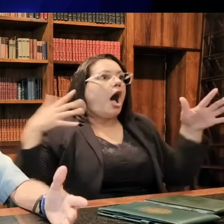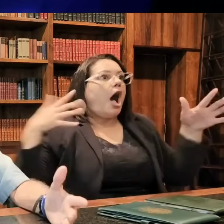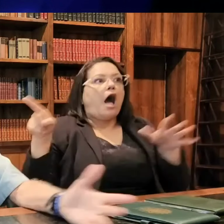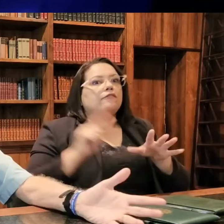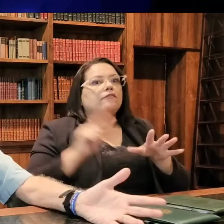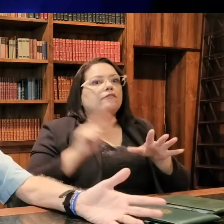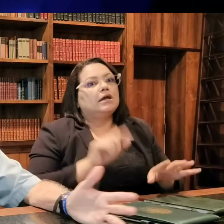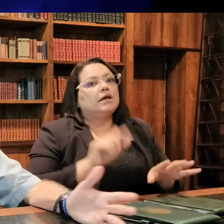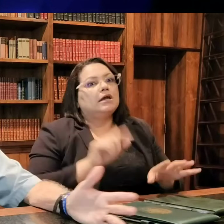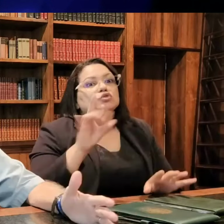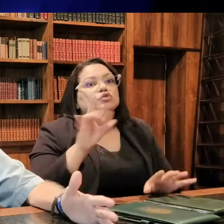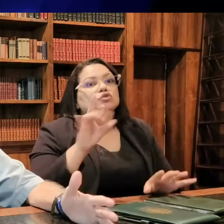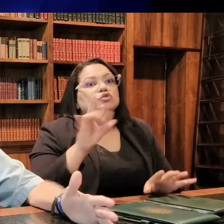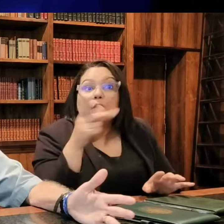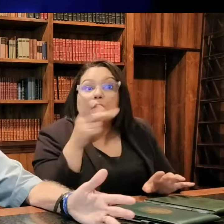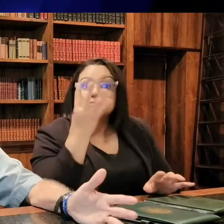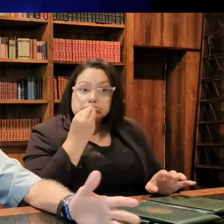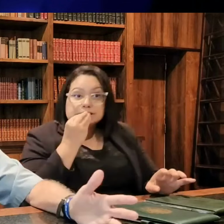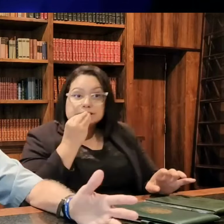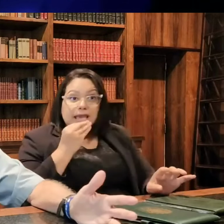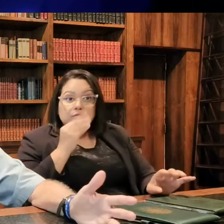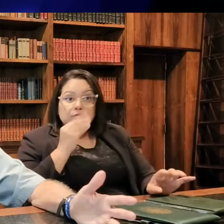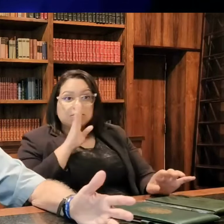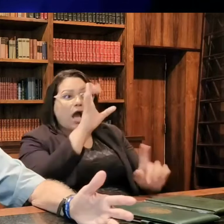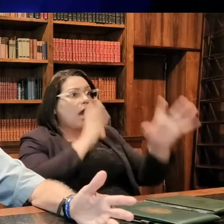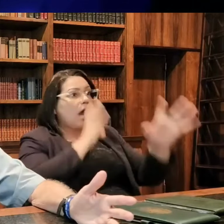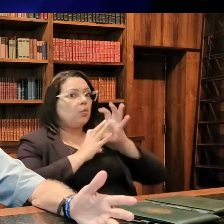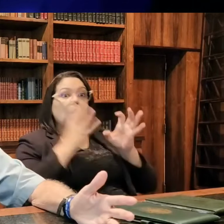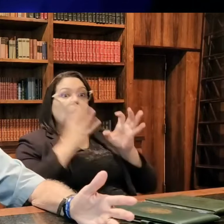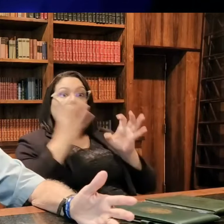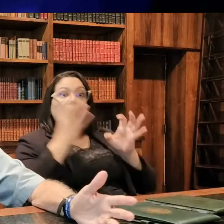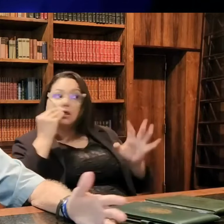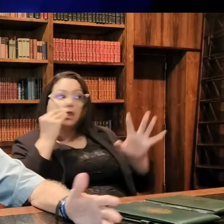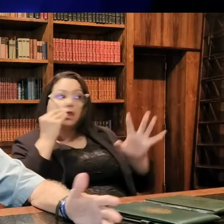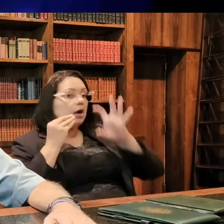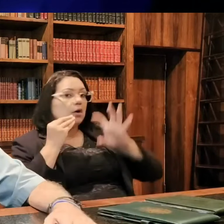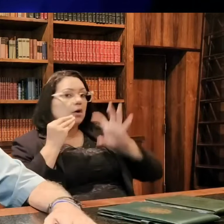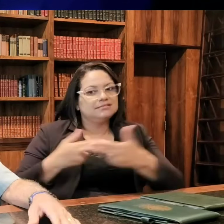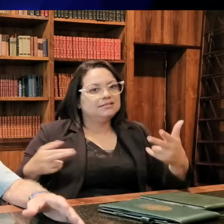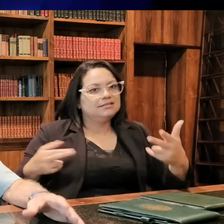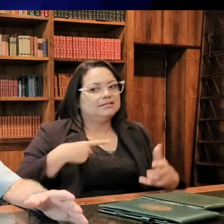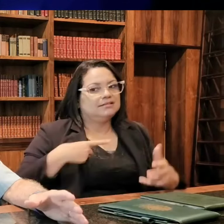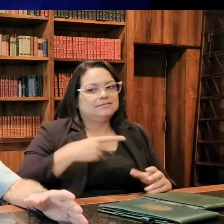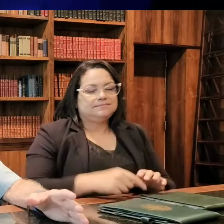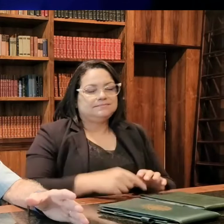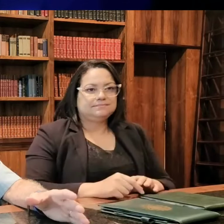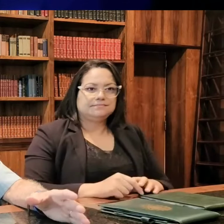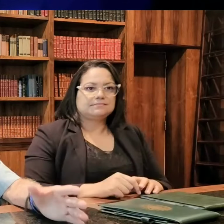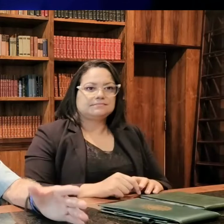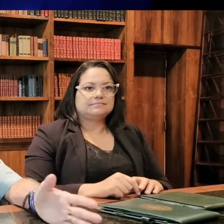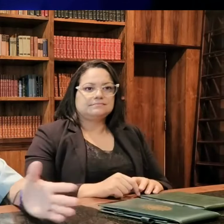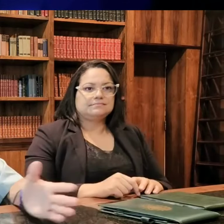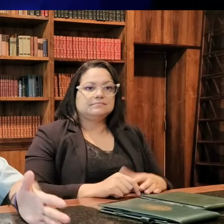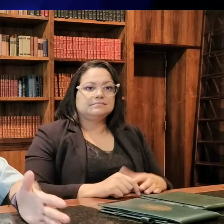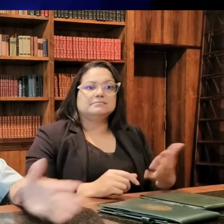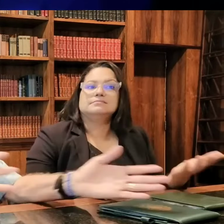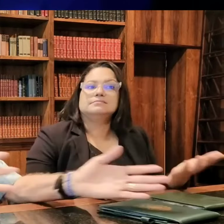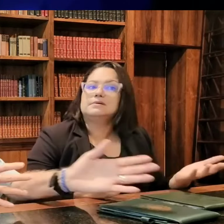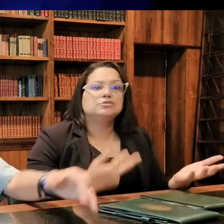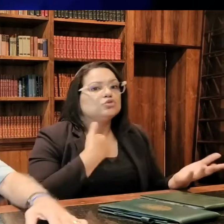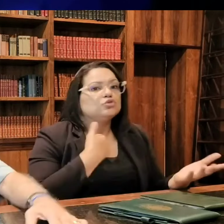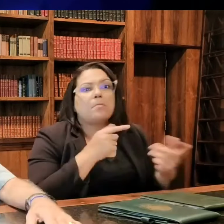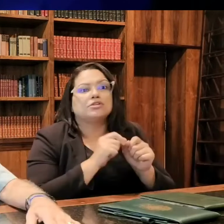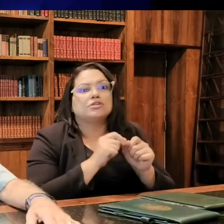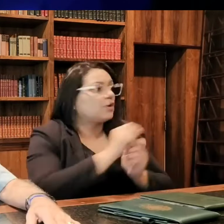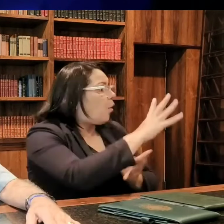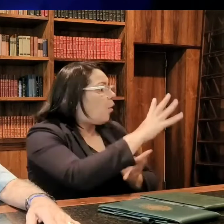para abrir os olhos da população, até politizá-las, né? E nós não podemos fazer o que o outro lado